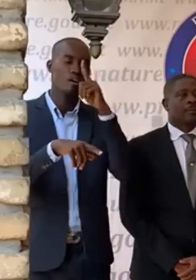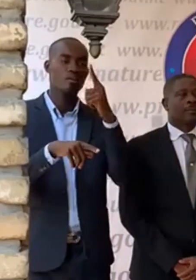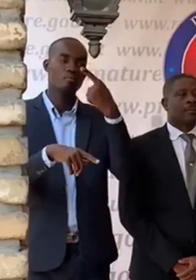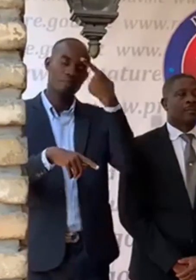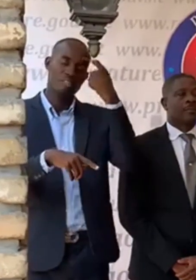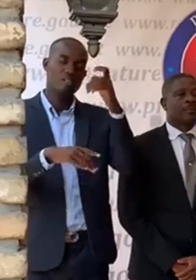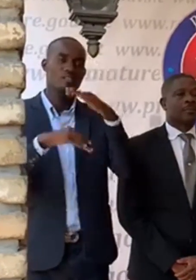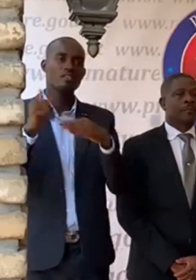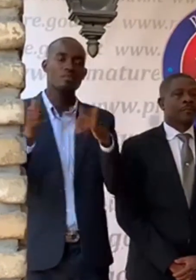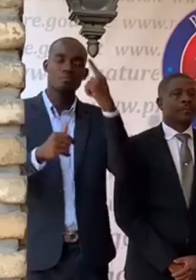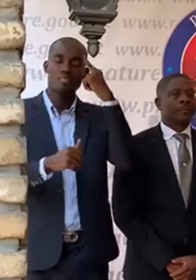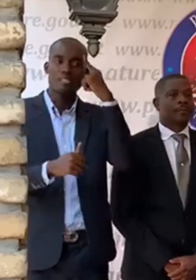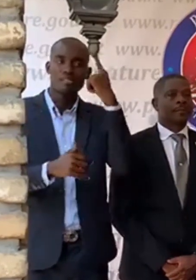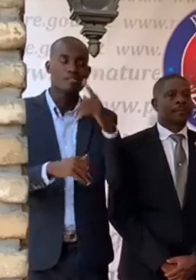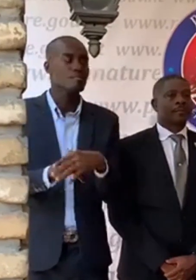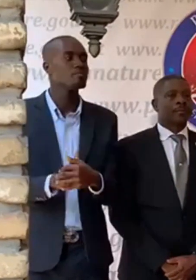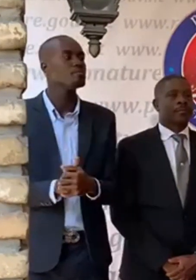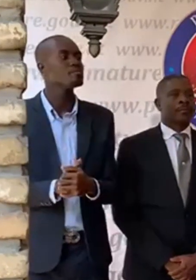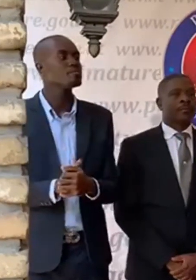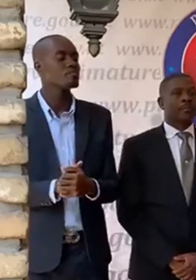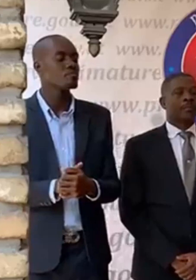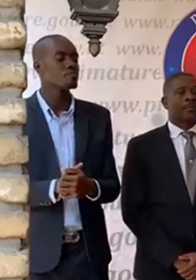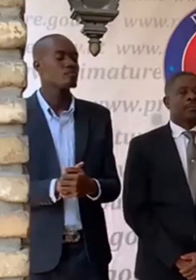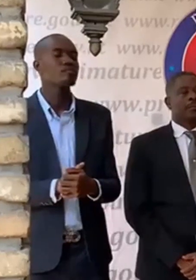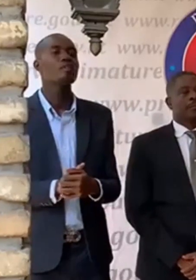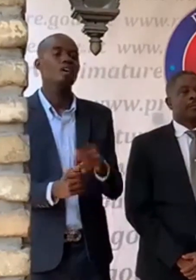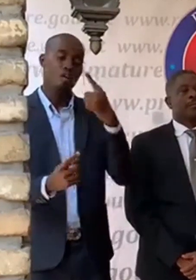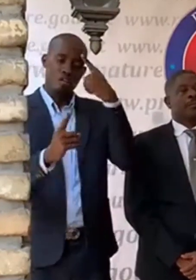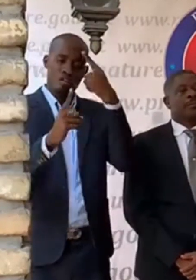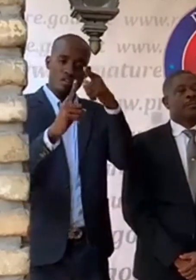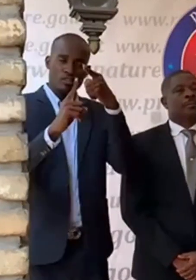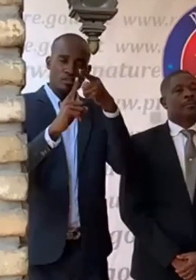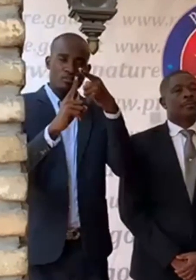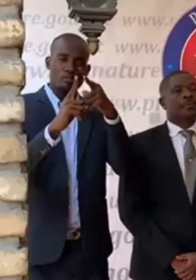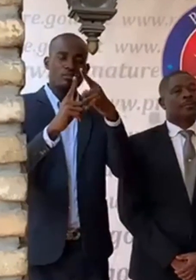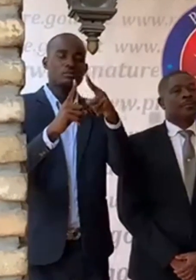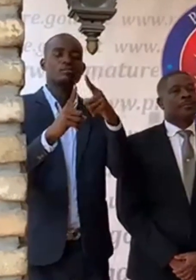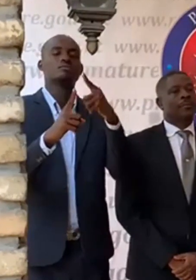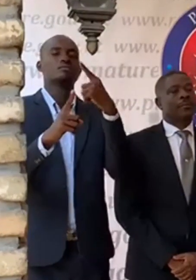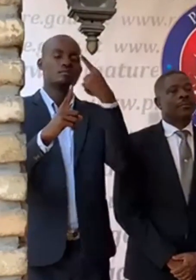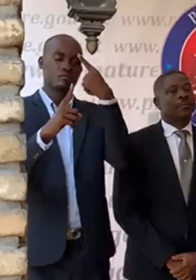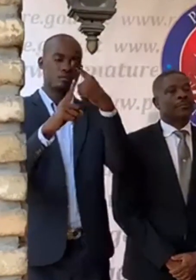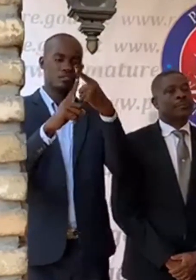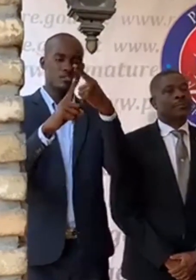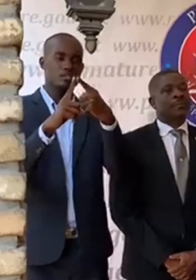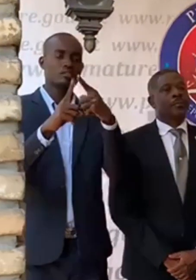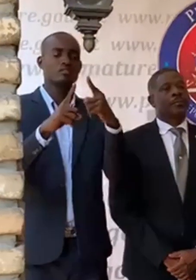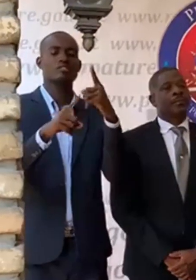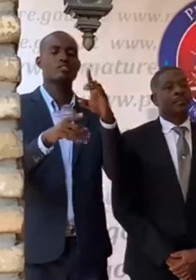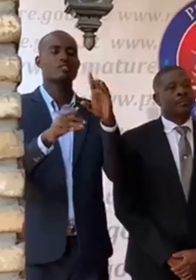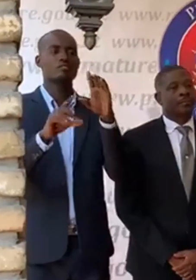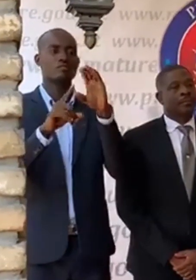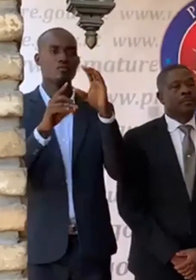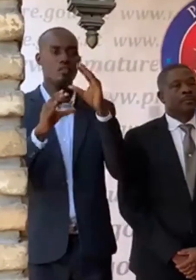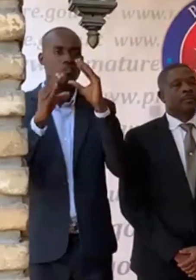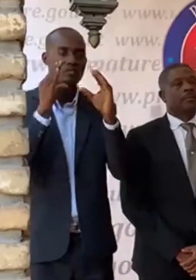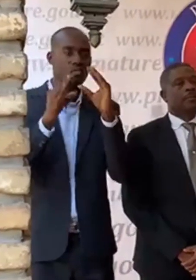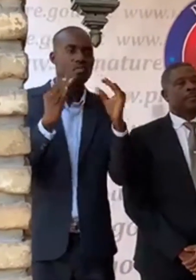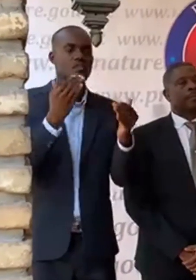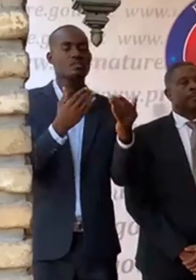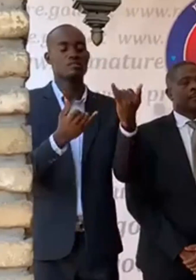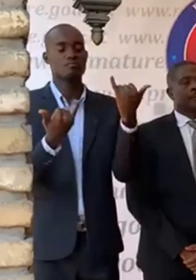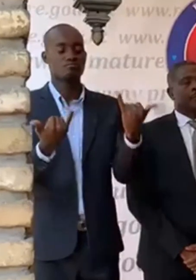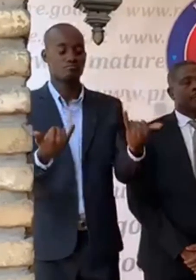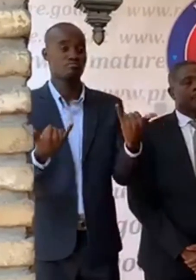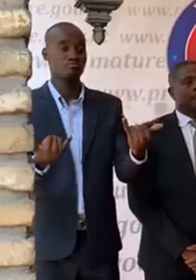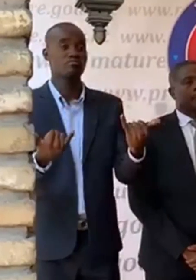démission PM Joseph Jout. Tout le monde a posé question, est-ce que réellement PM nan lui-même li